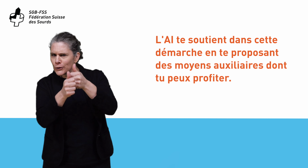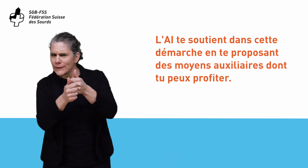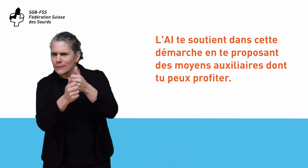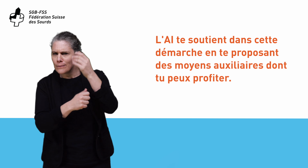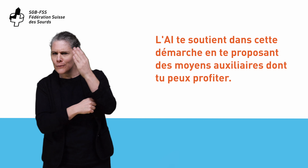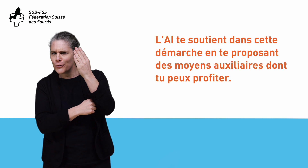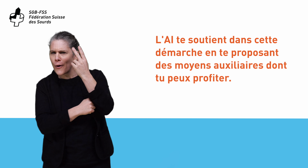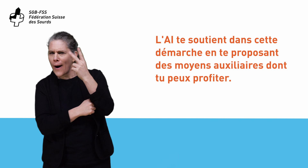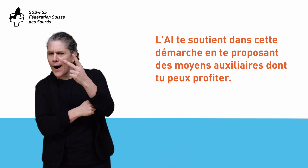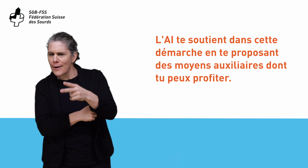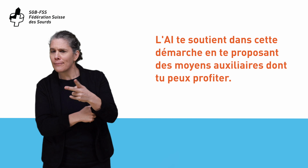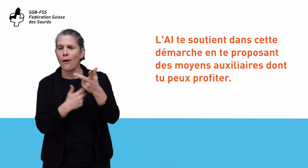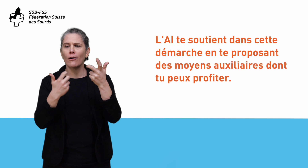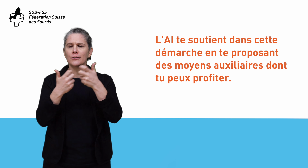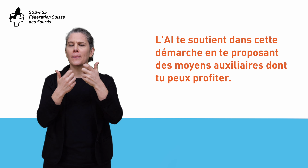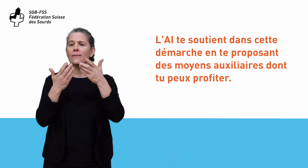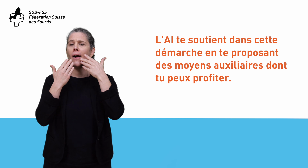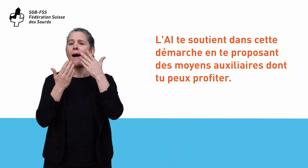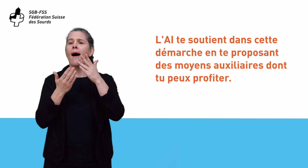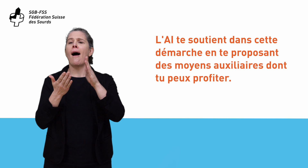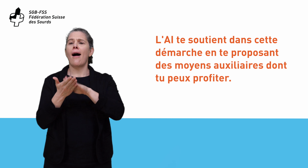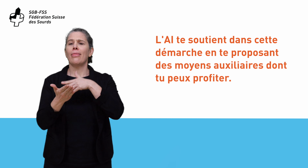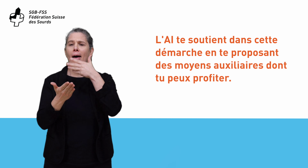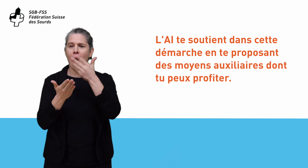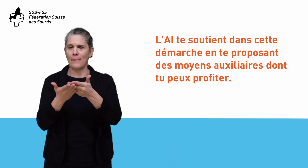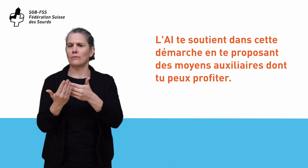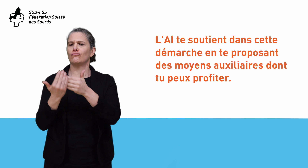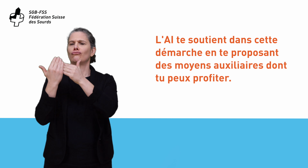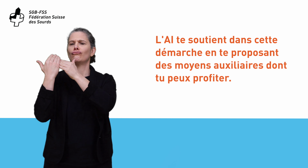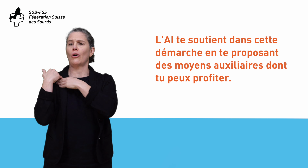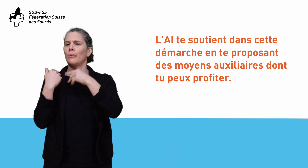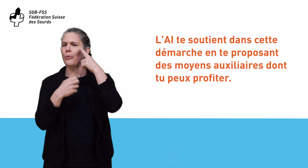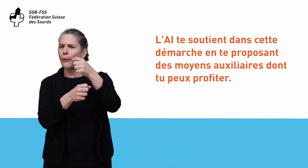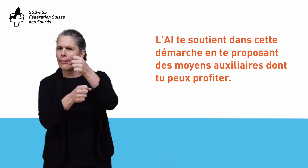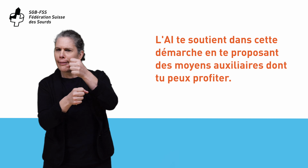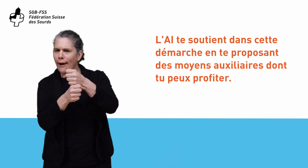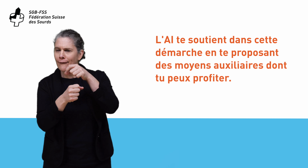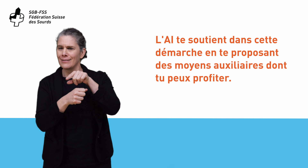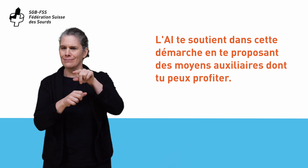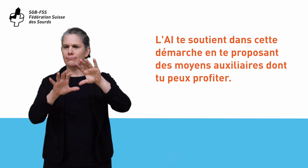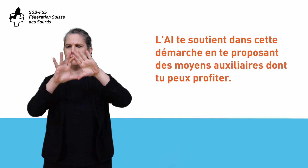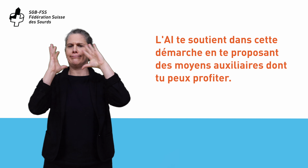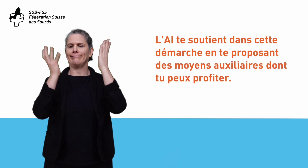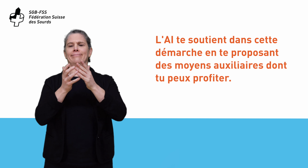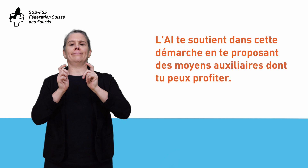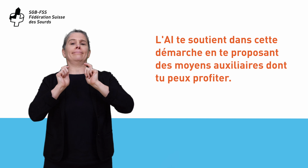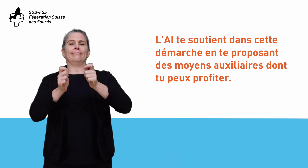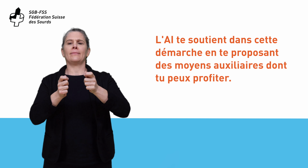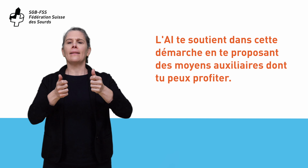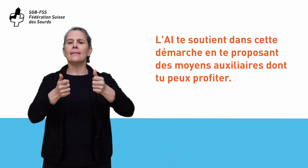sourdes et accorde des mesures telles que la prise en charge des frais d'interprétation pour le travail dans le cadre